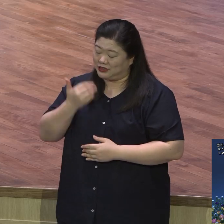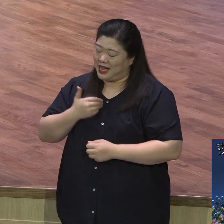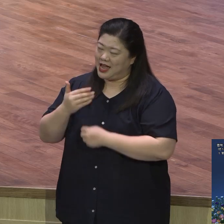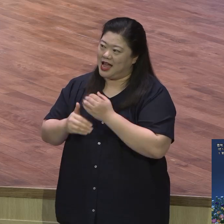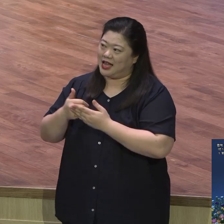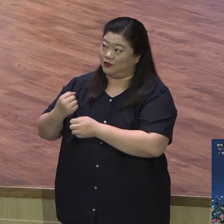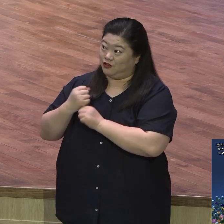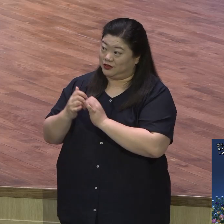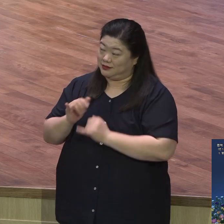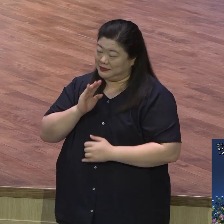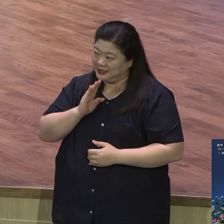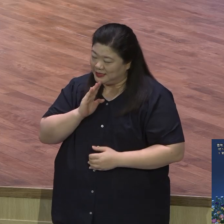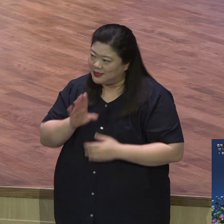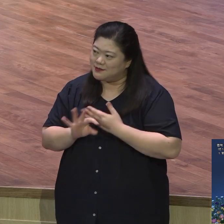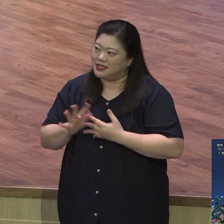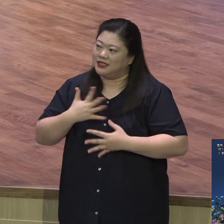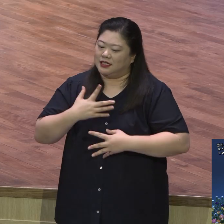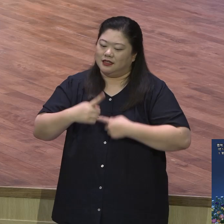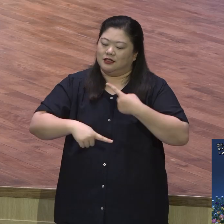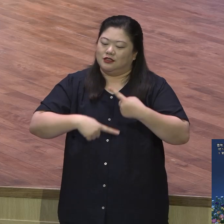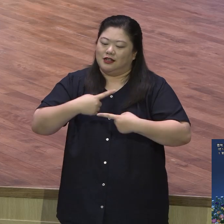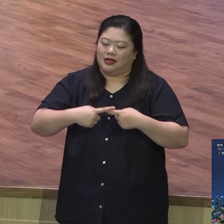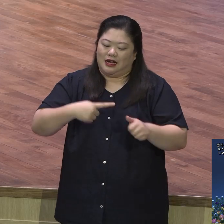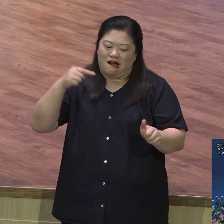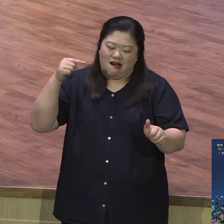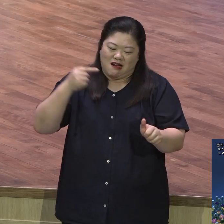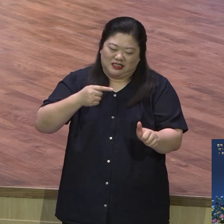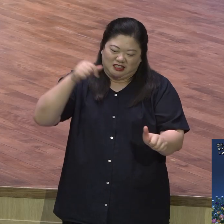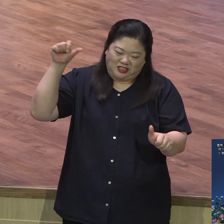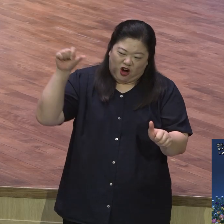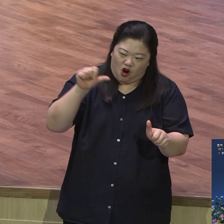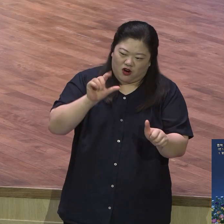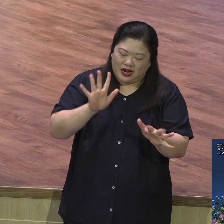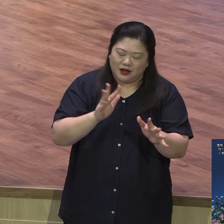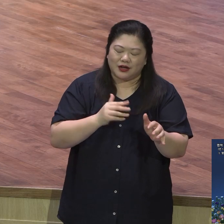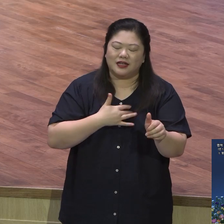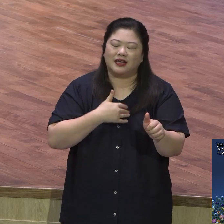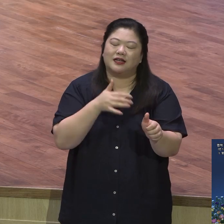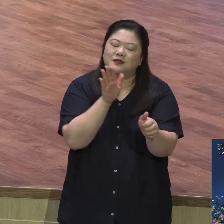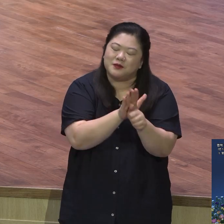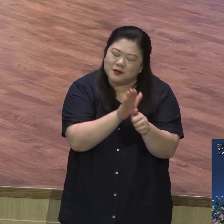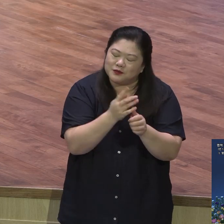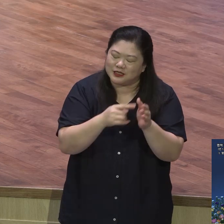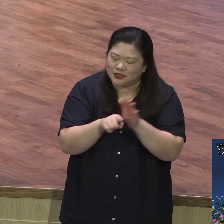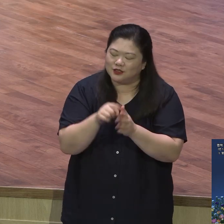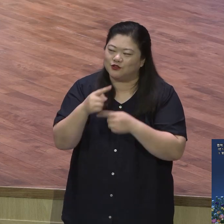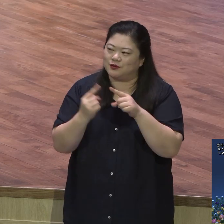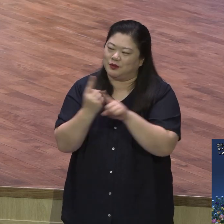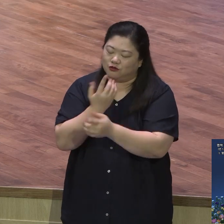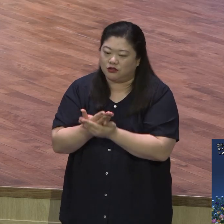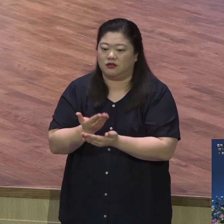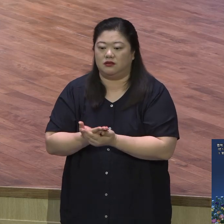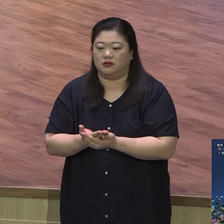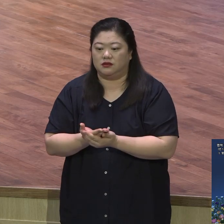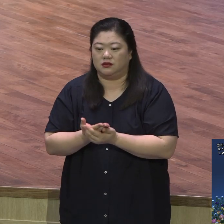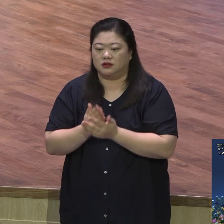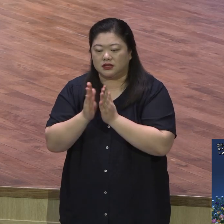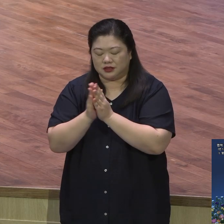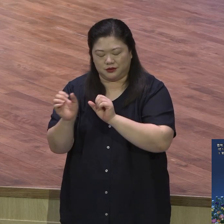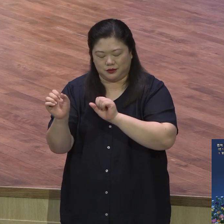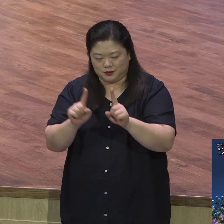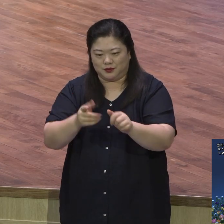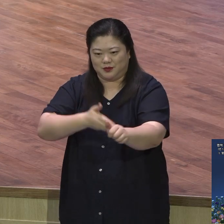육신 싸움을 살 수 없으니 하나님은 내게 저 인간을 사랑할 수 있는 마음을 주시옵소서. 막 기도를 그렇게 해요. 그 영적